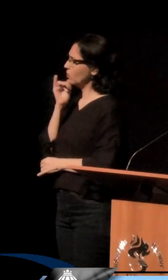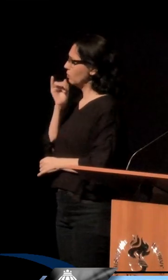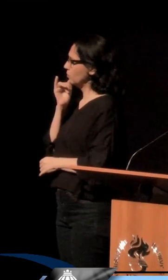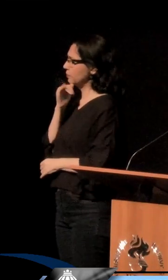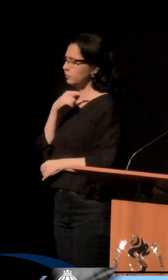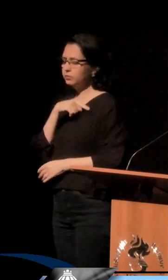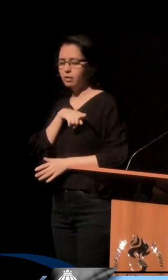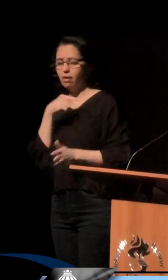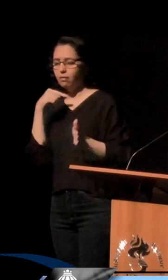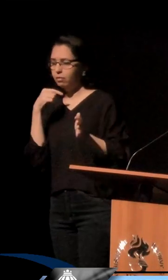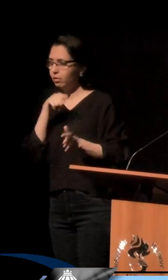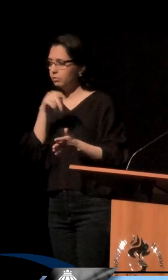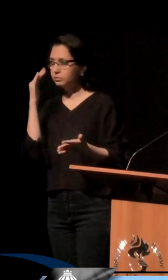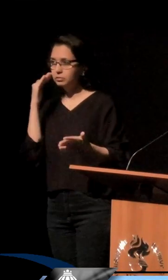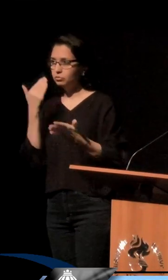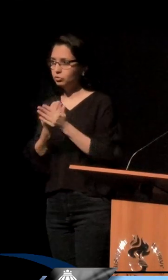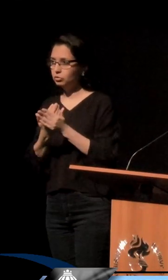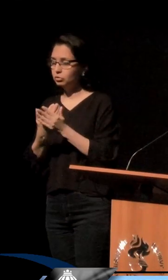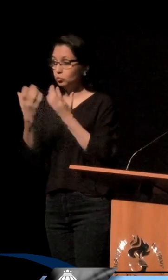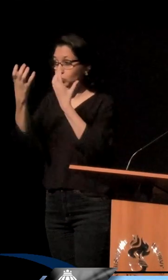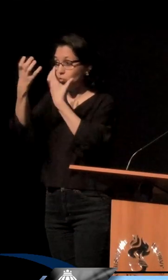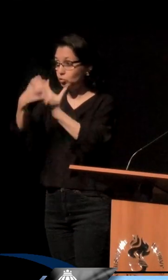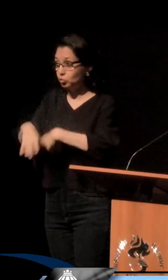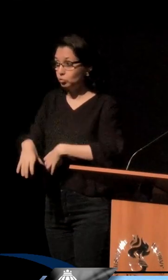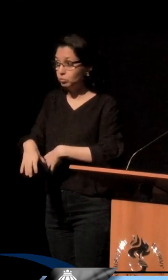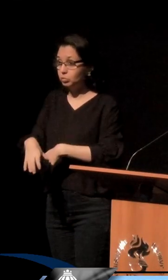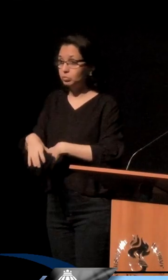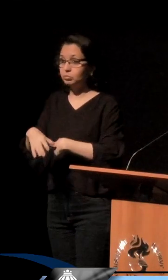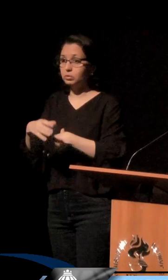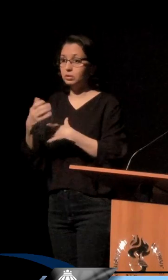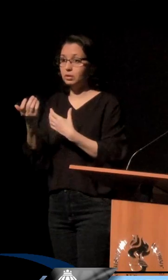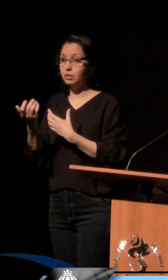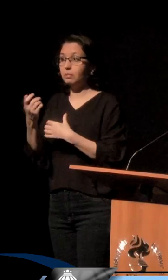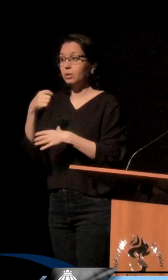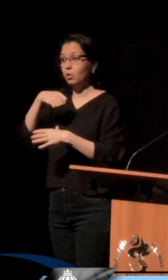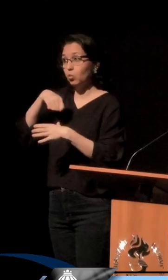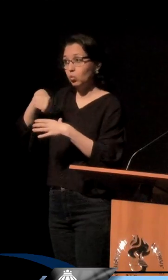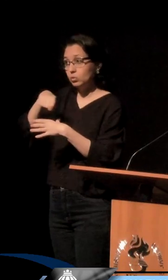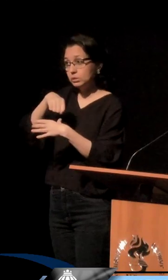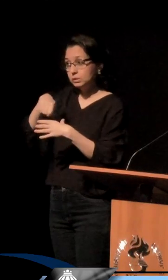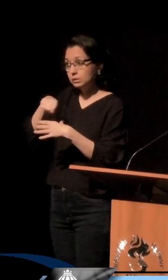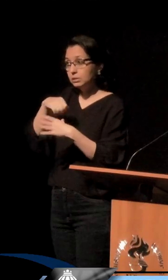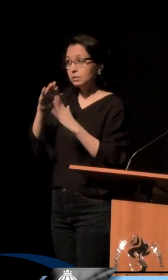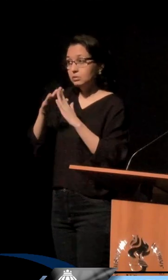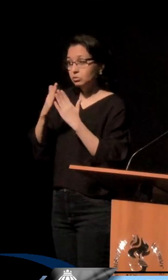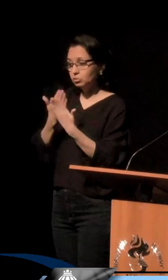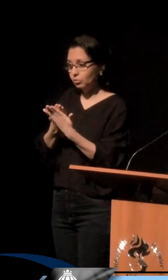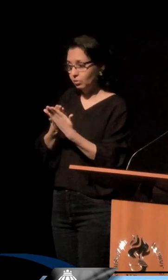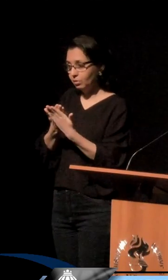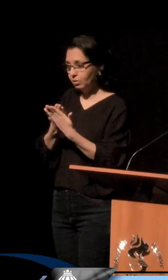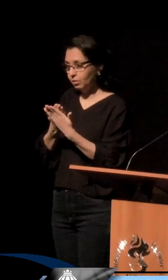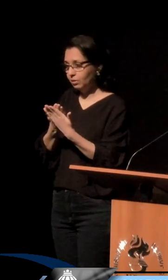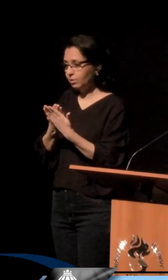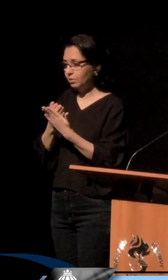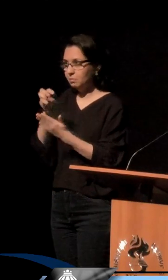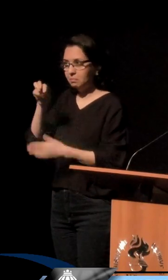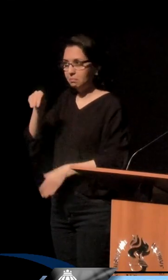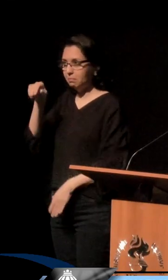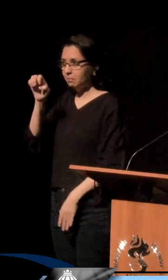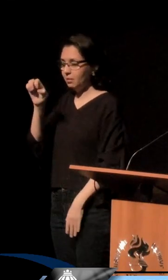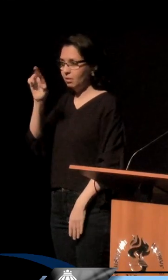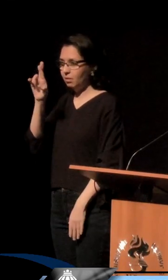público para para merender as não gente cozinheiras escolares e